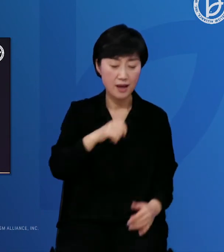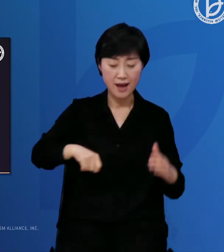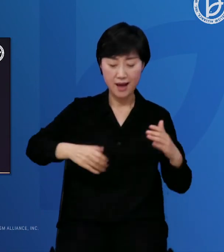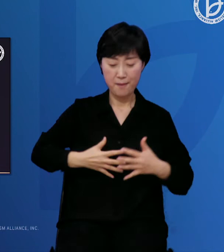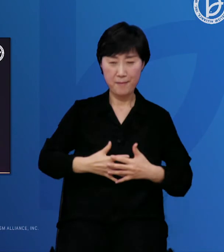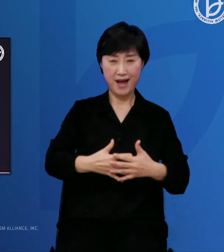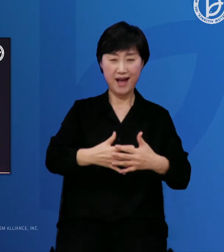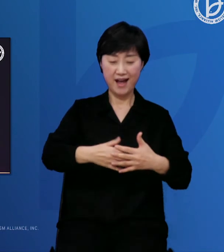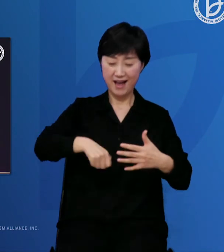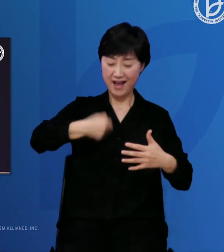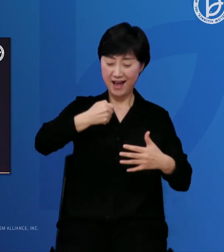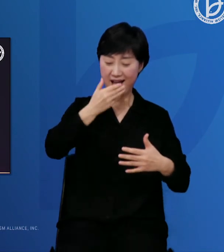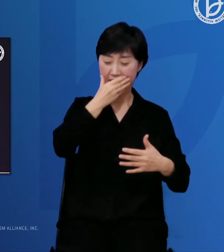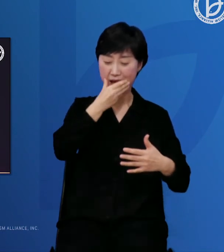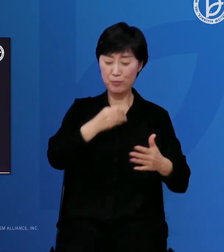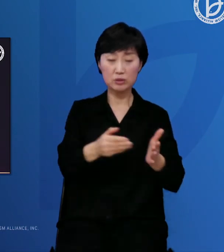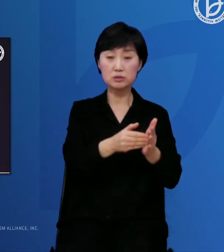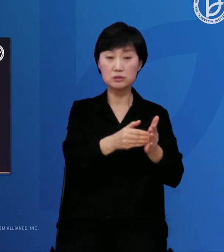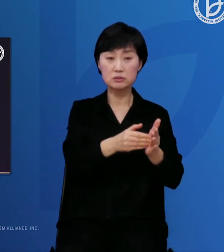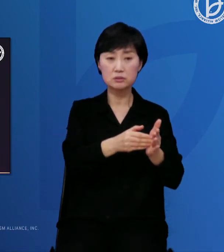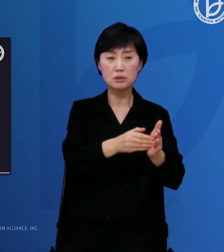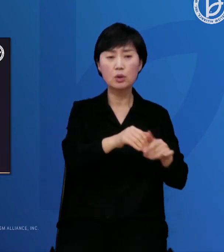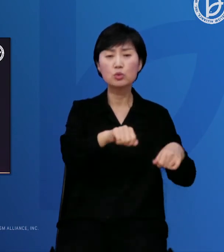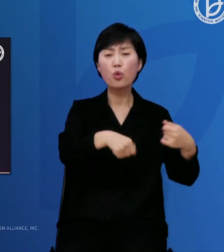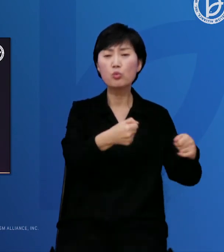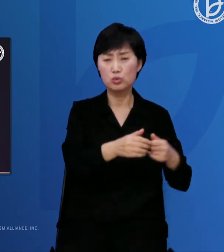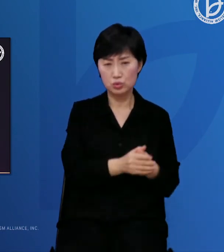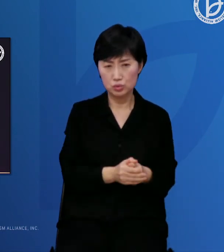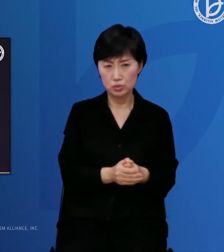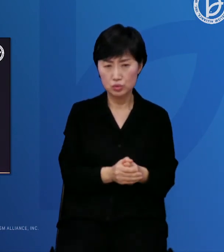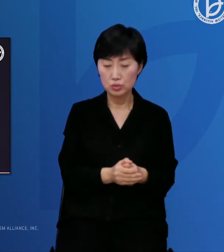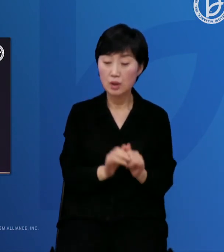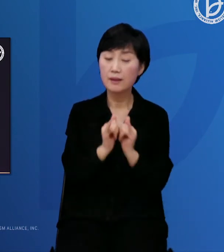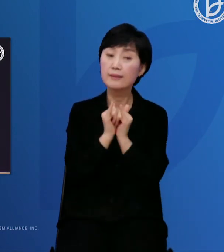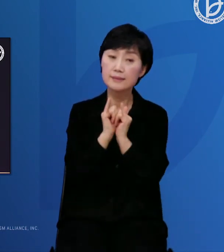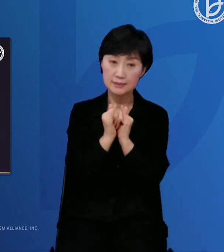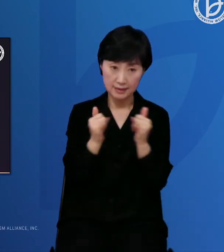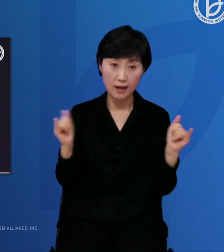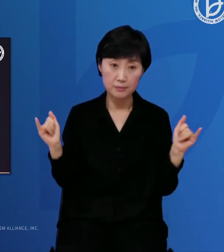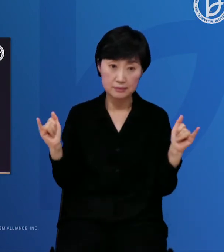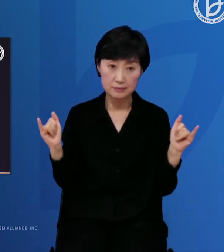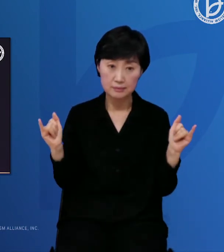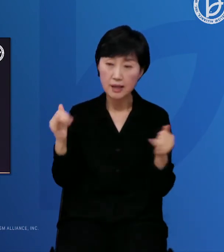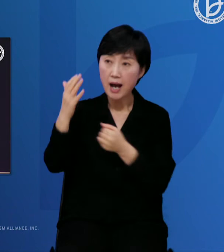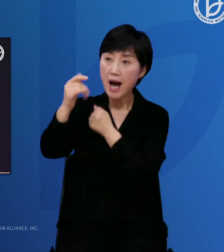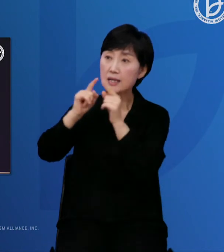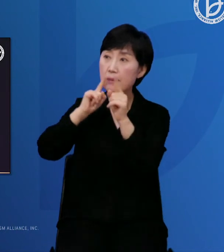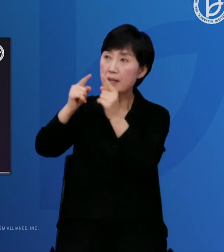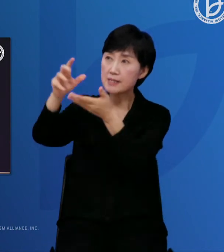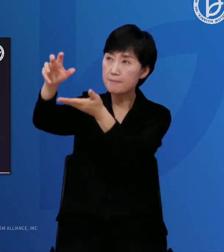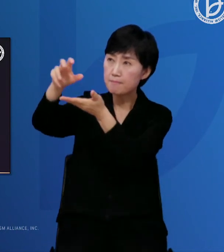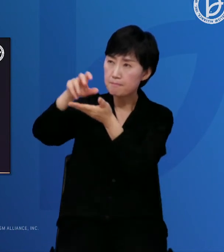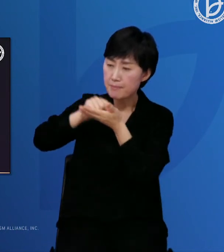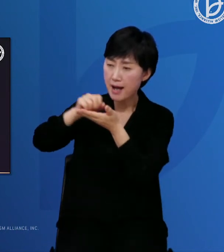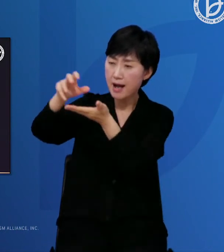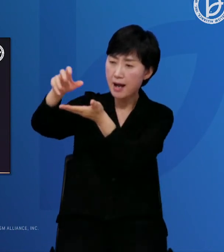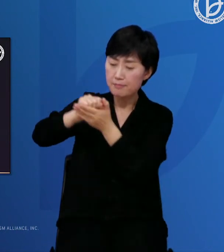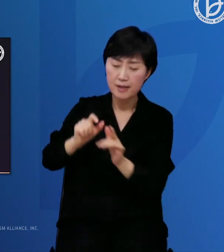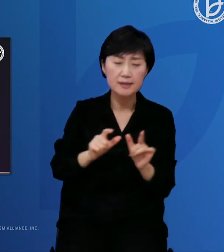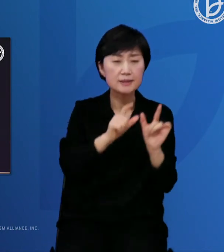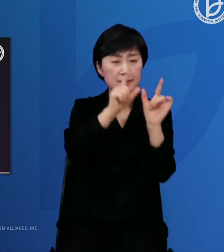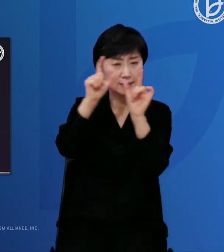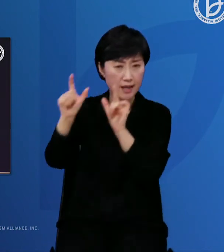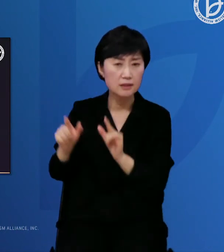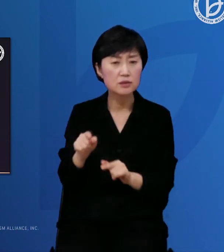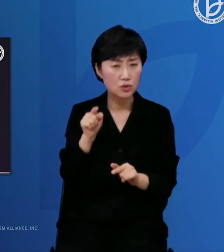most, and that's all they do all their lives. 사람은 하나님의 입에 나오는 말씀으로 살 것이니라. But man shall not live by bread alone, but by every